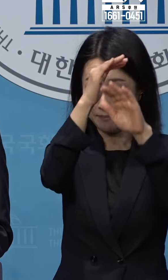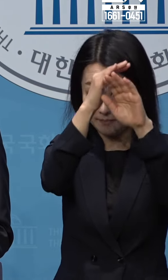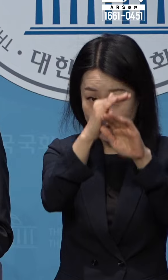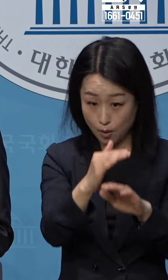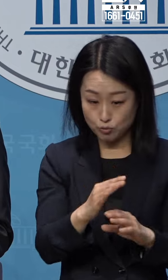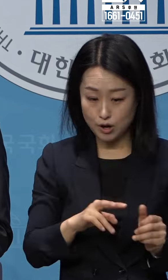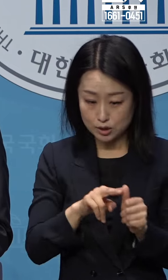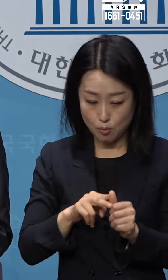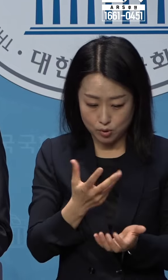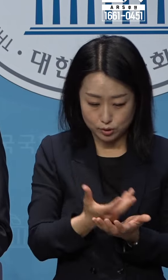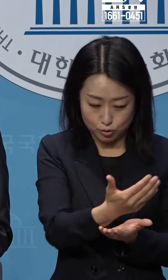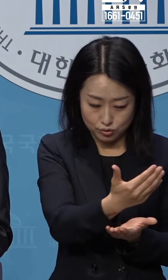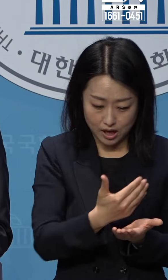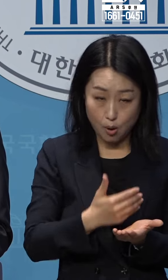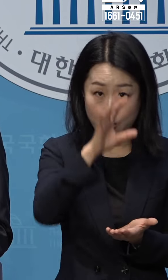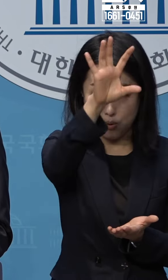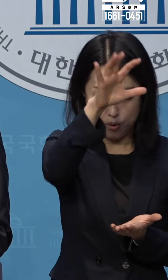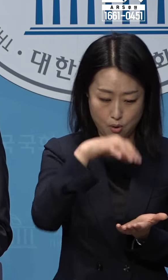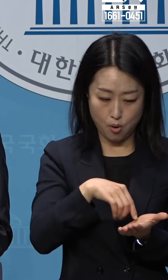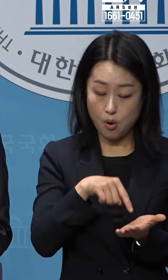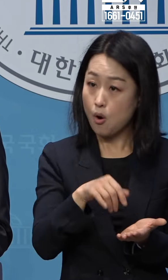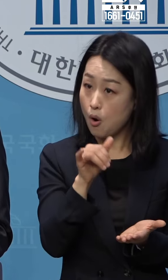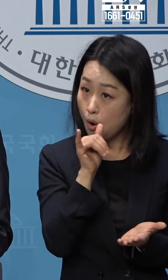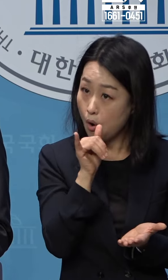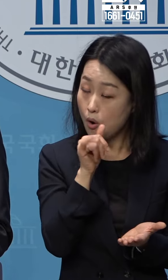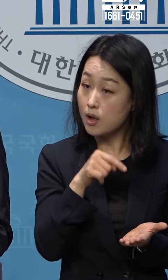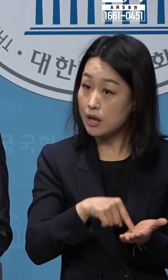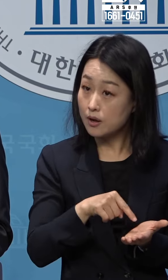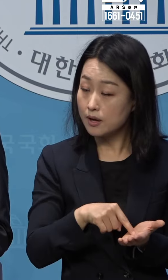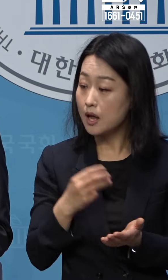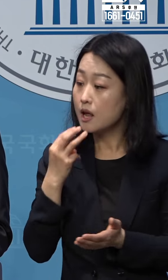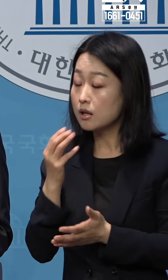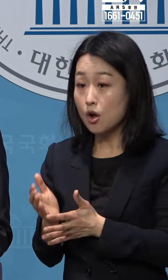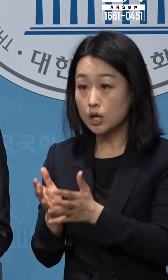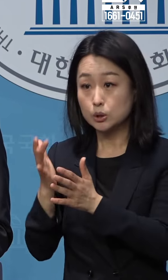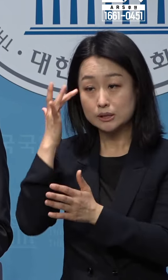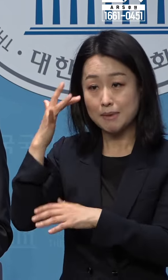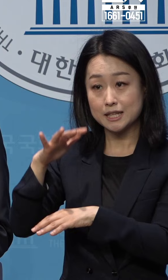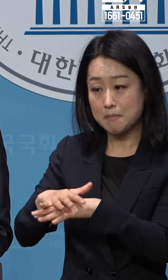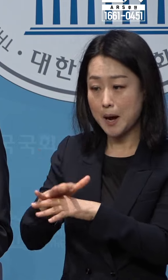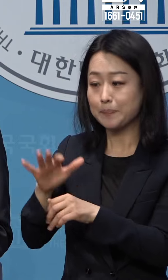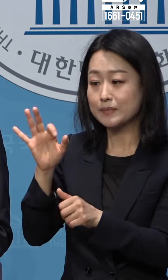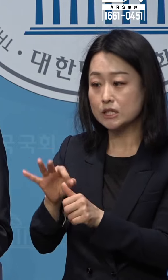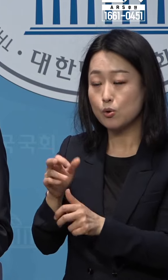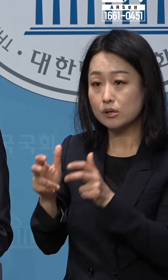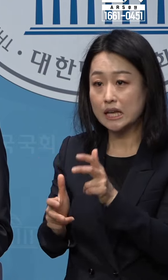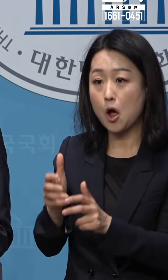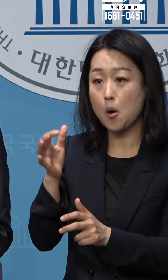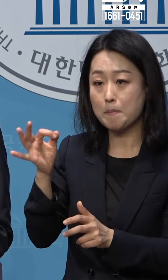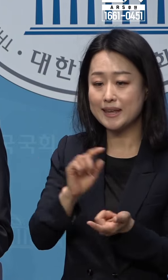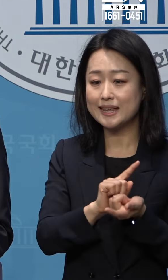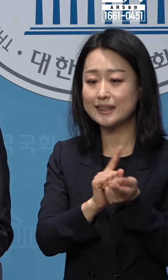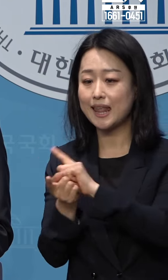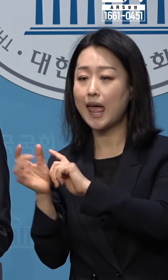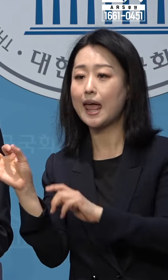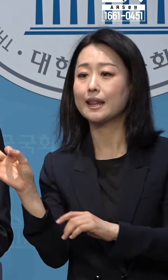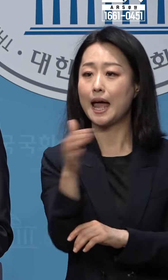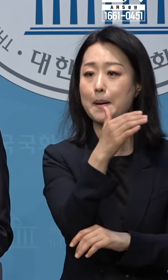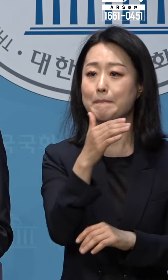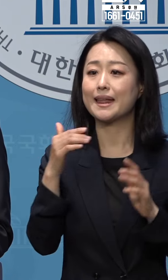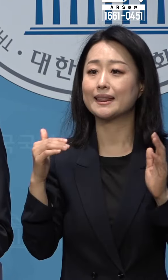명백히 기재되어 있음에도 불구하고이를 경기도 스마트팜 지원 사업 비용을 대납한